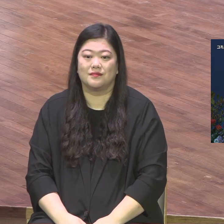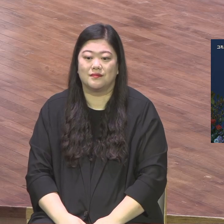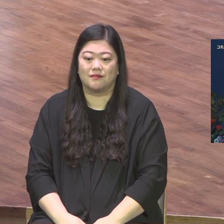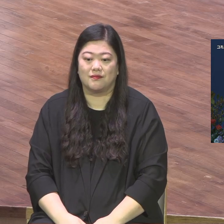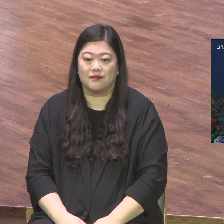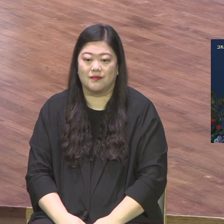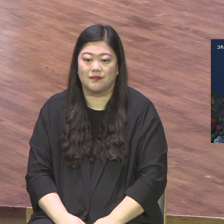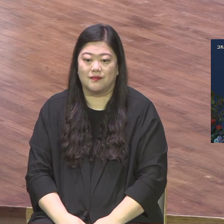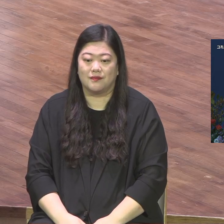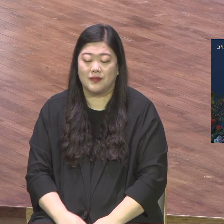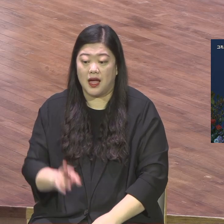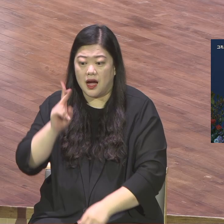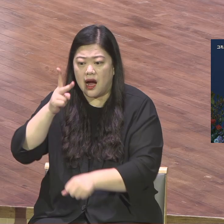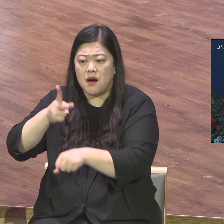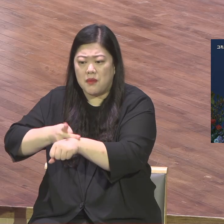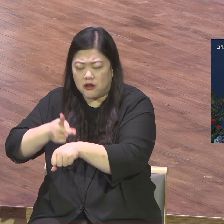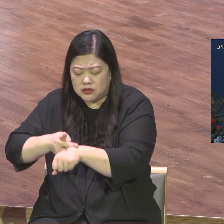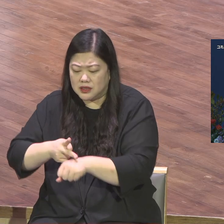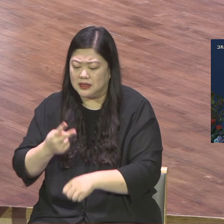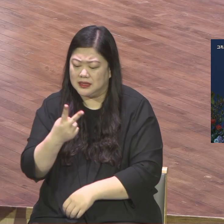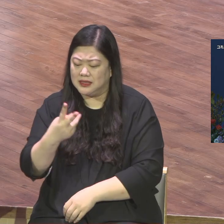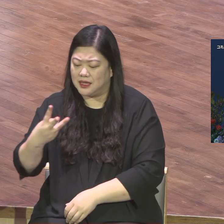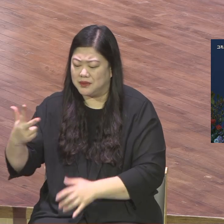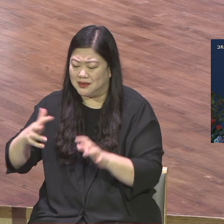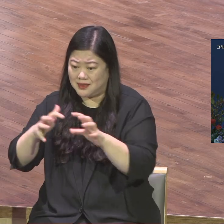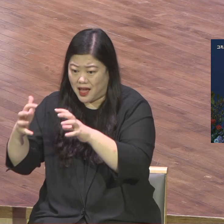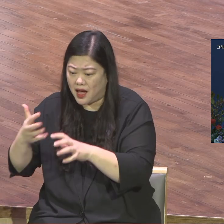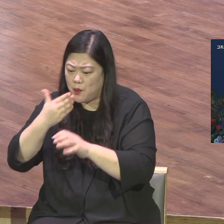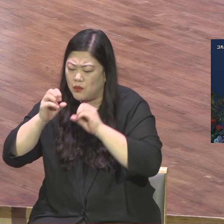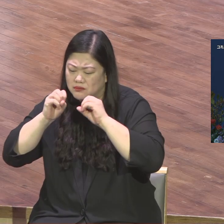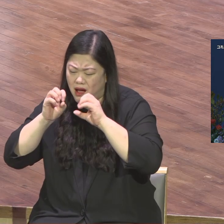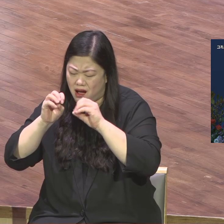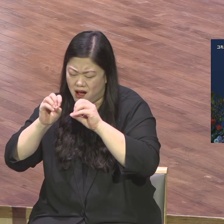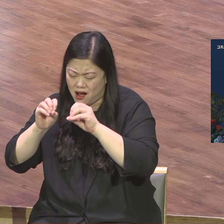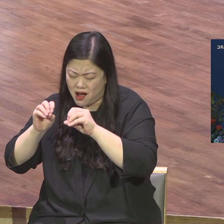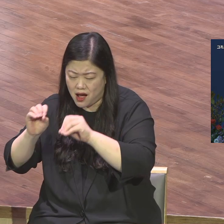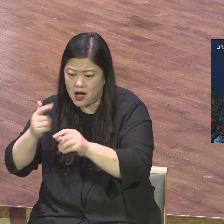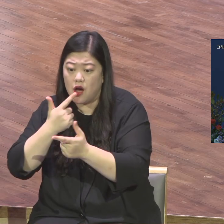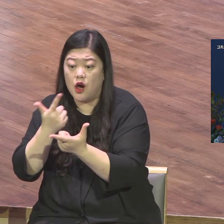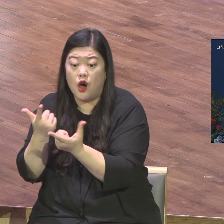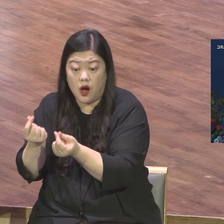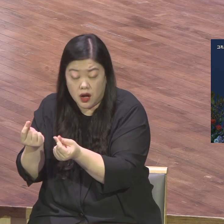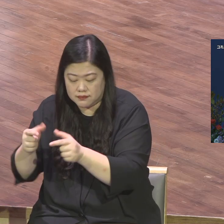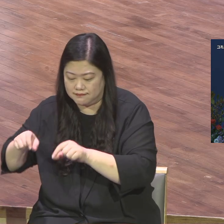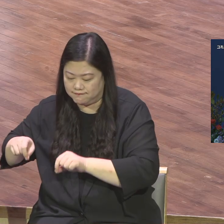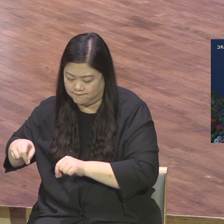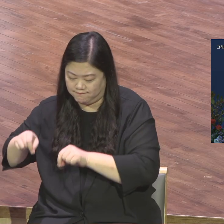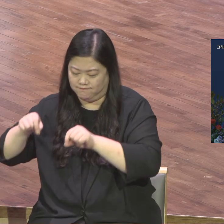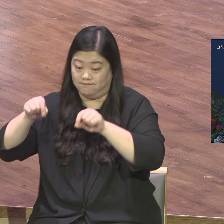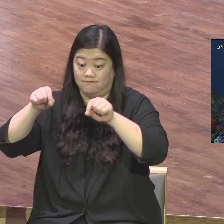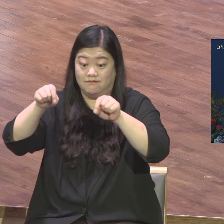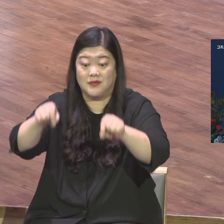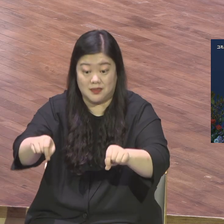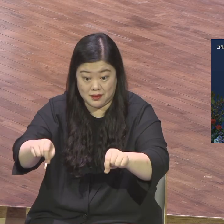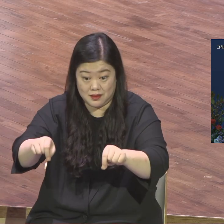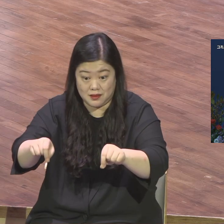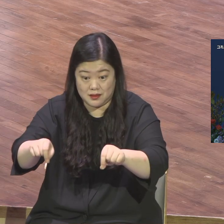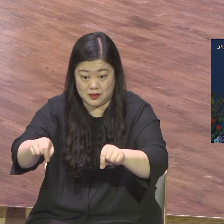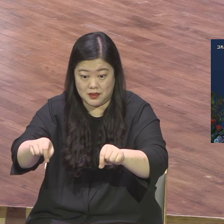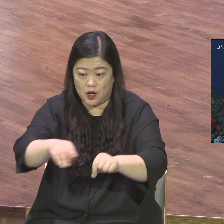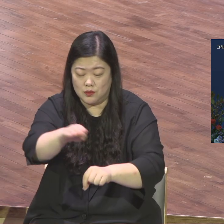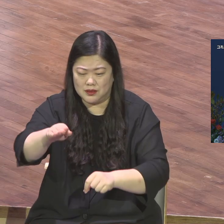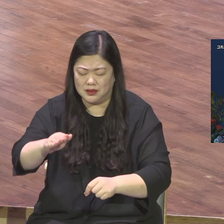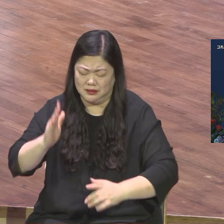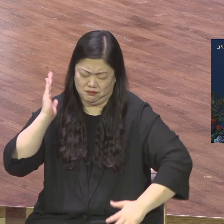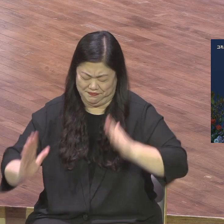사도 바울처럼 이삼틀나라 오천조도 복음화 해본된 미션을 실현해 나가는 그러한 이 일을 위해